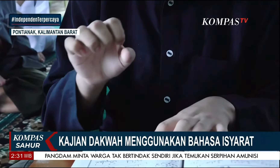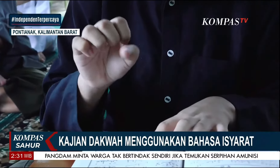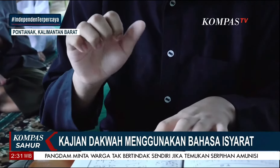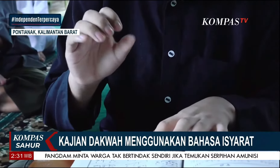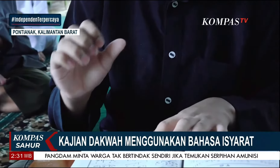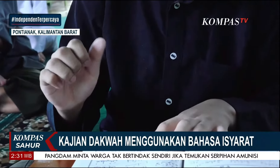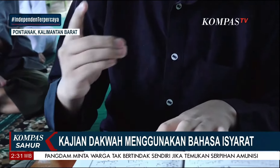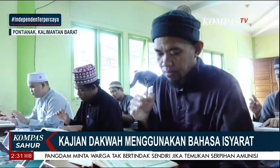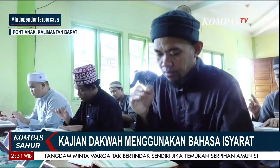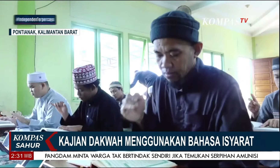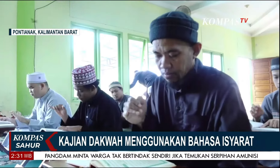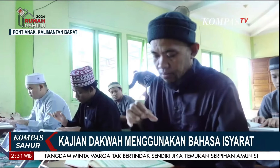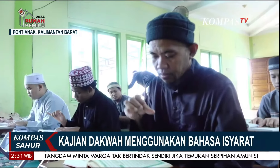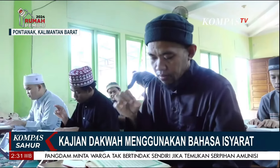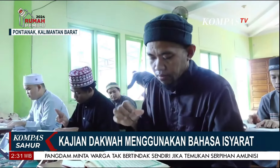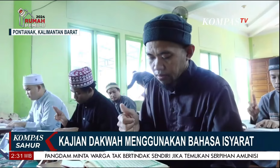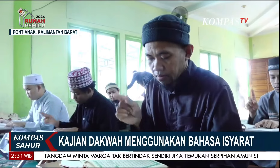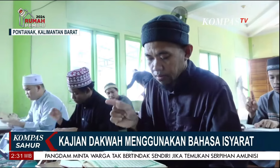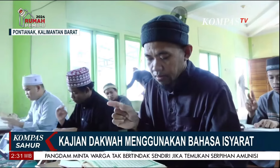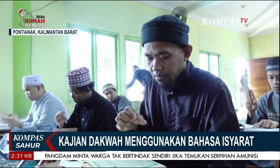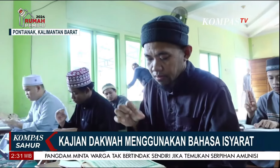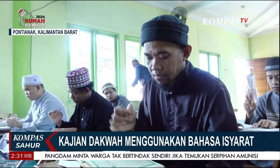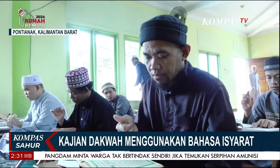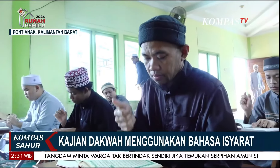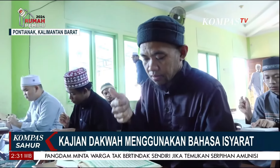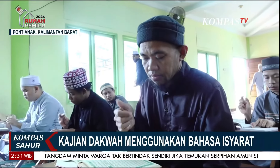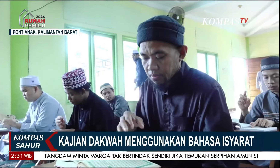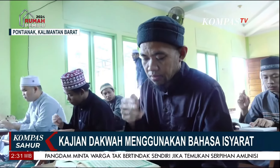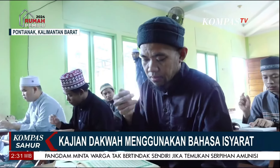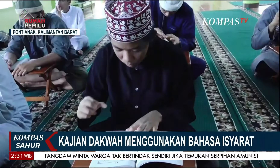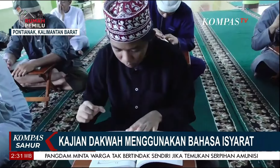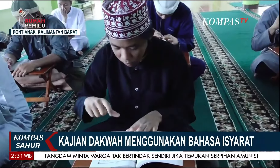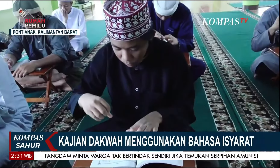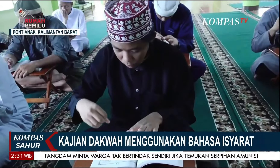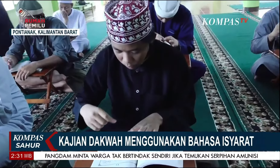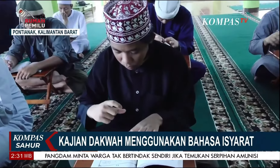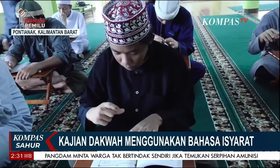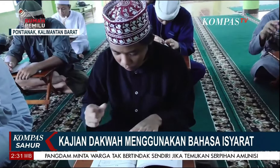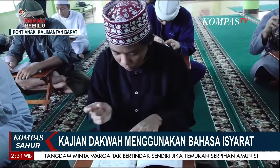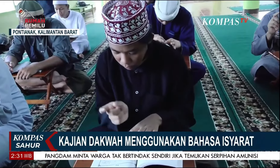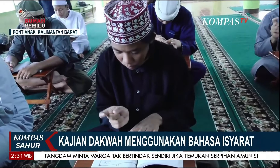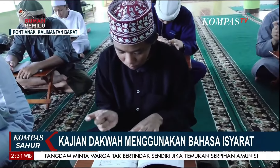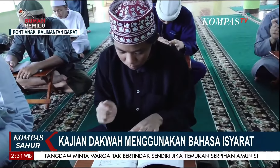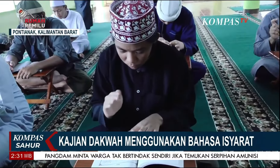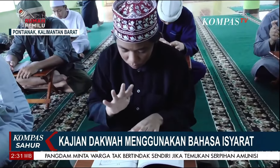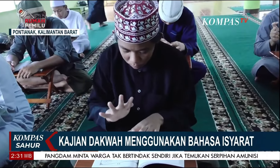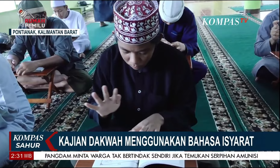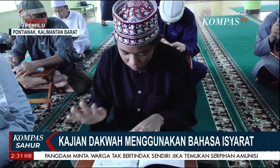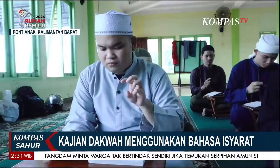Alquran menggunakan bahasa isyarat Arul bersama temannya setelah setahun membentuk jemaah tuli banyak kisah